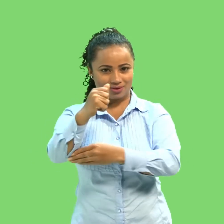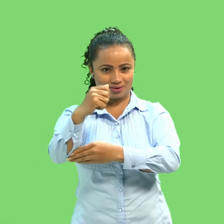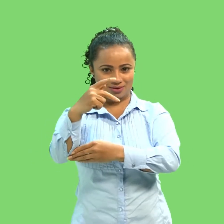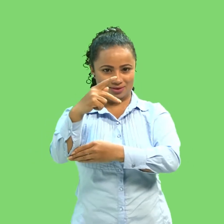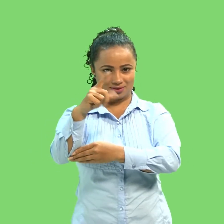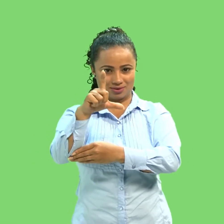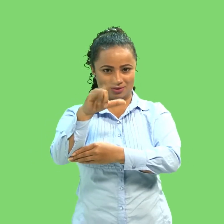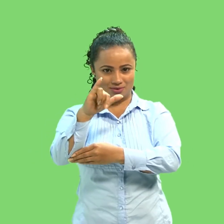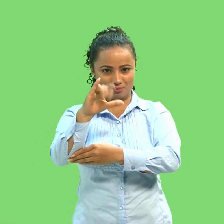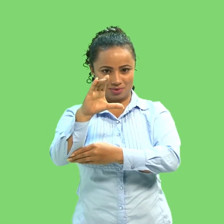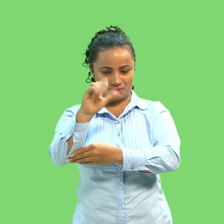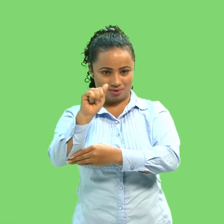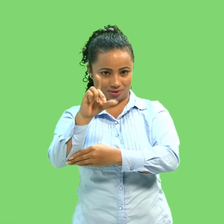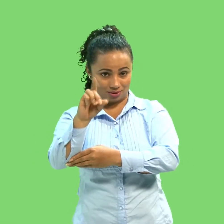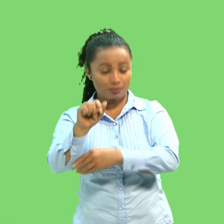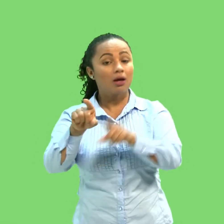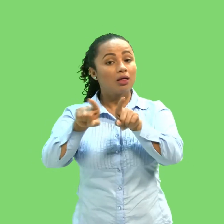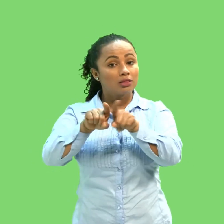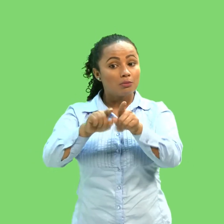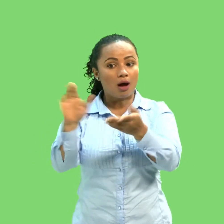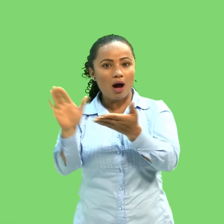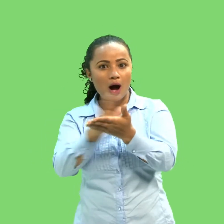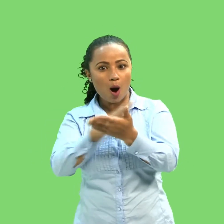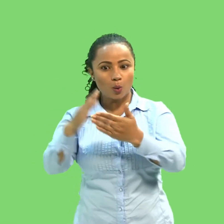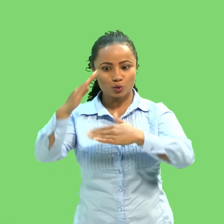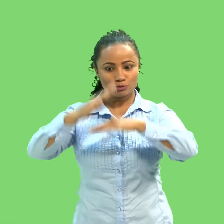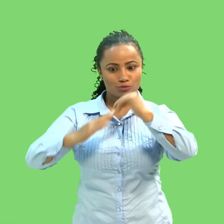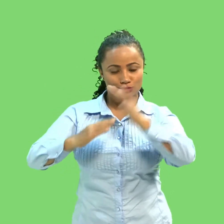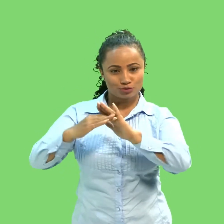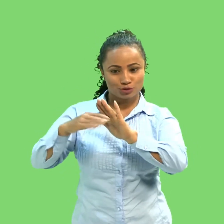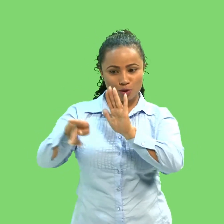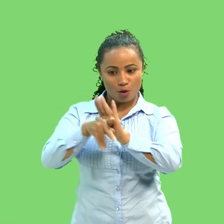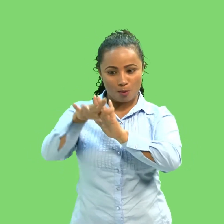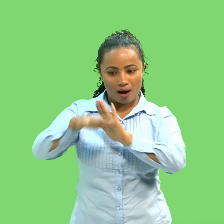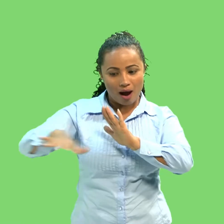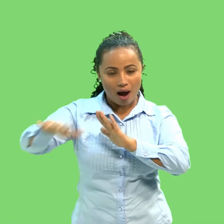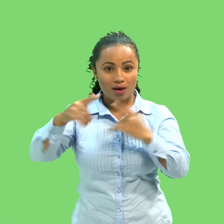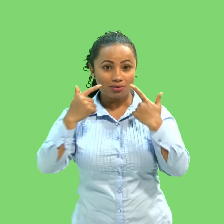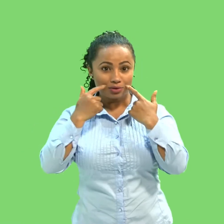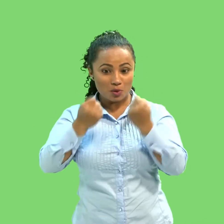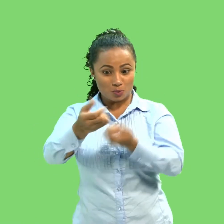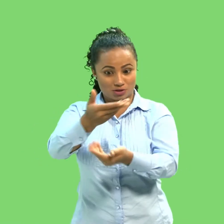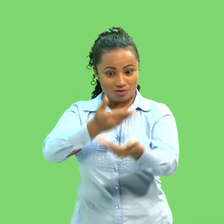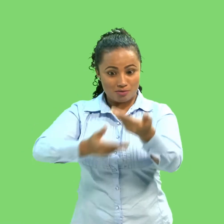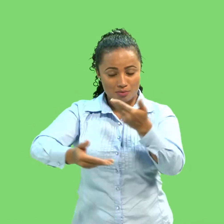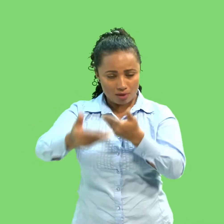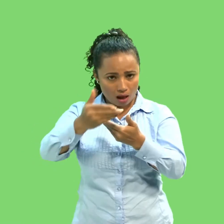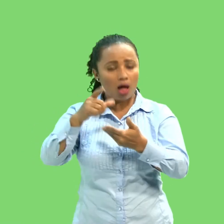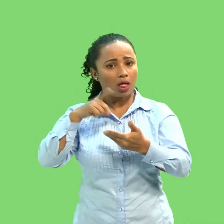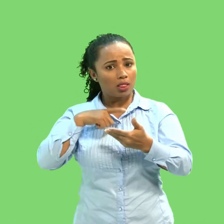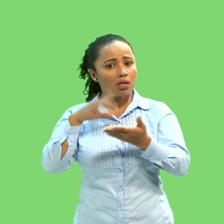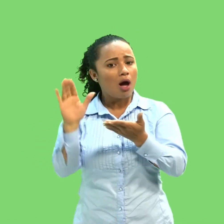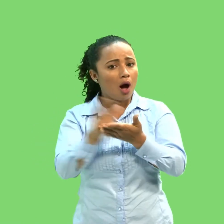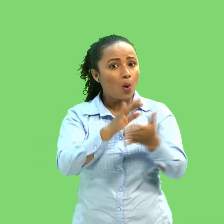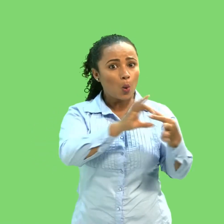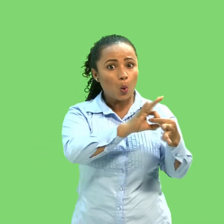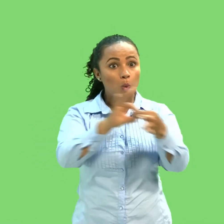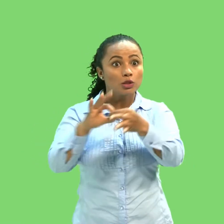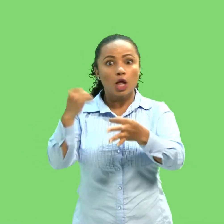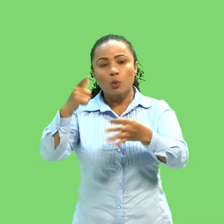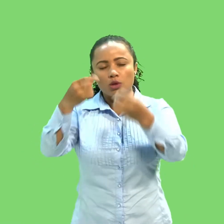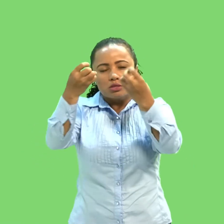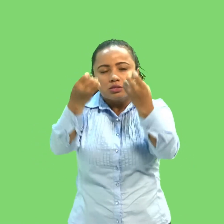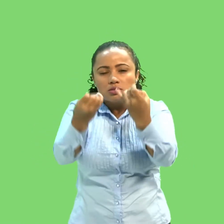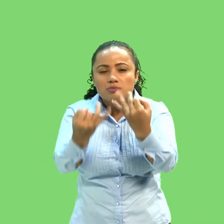da área, as fronteiras entre linguística e linguística aplicada, em determinados contextos, não estão claramente